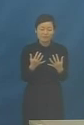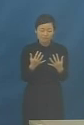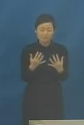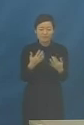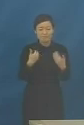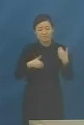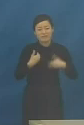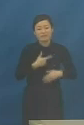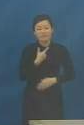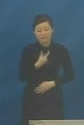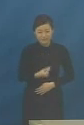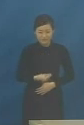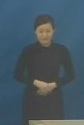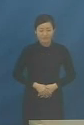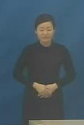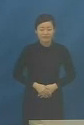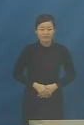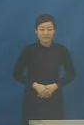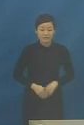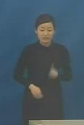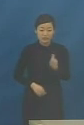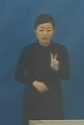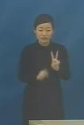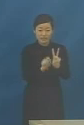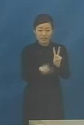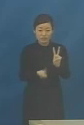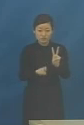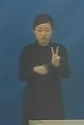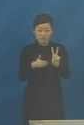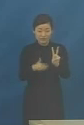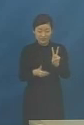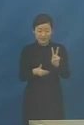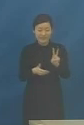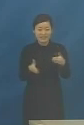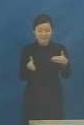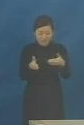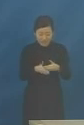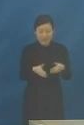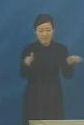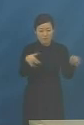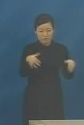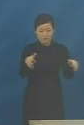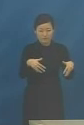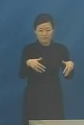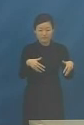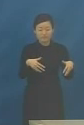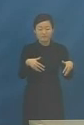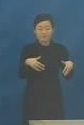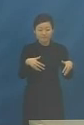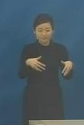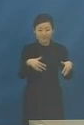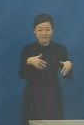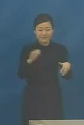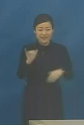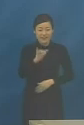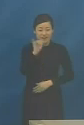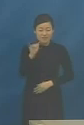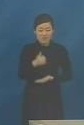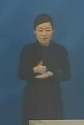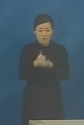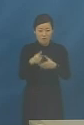ます12月29日まで募集をさせていただきa まあこのやユーノ王国の